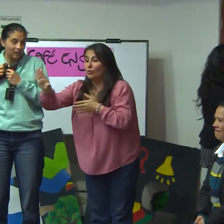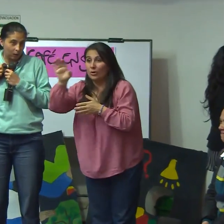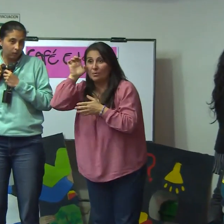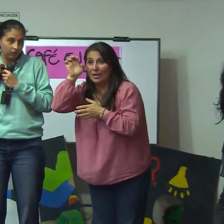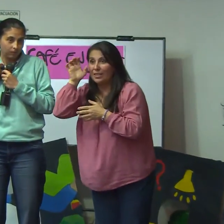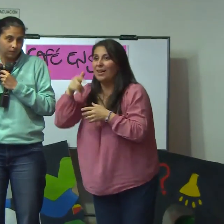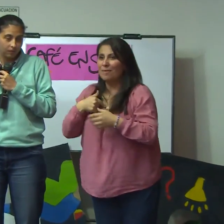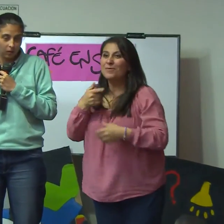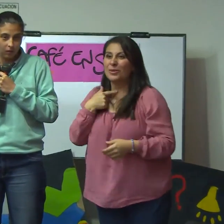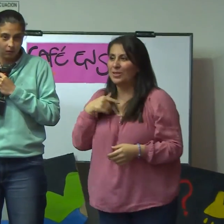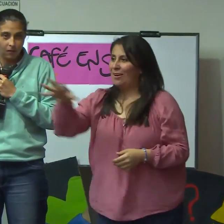quitárselo, ¿sí?